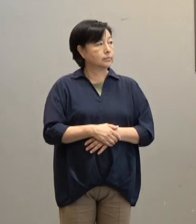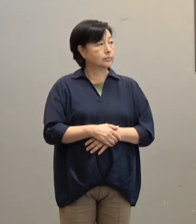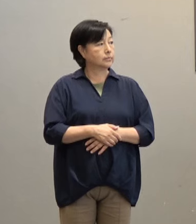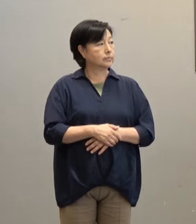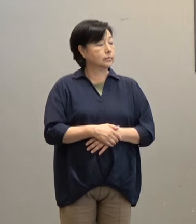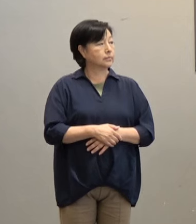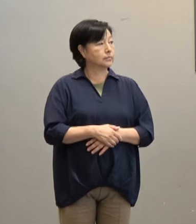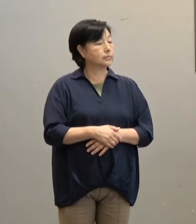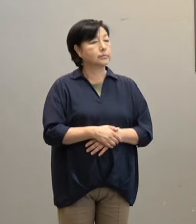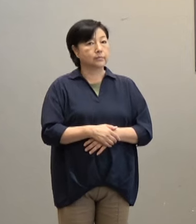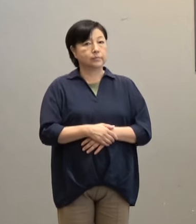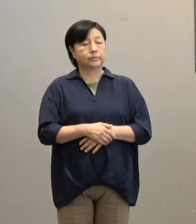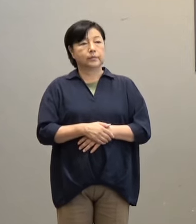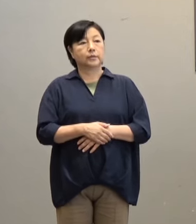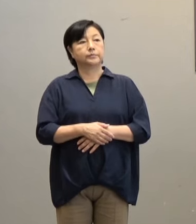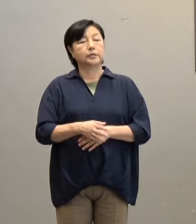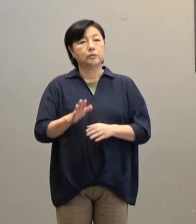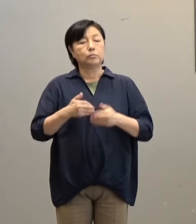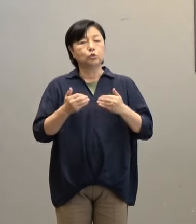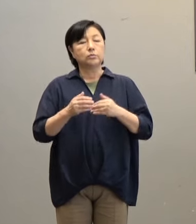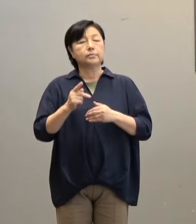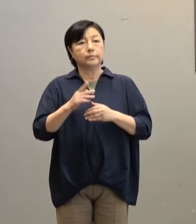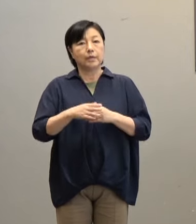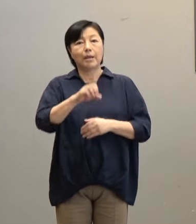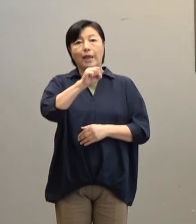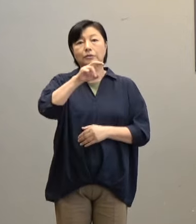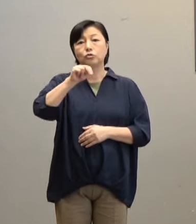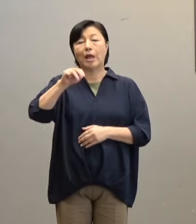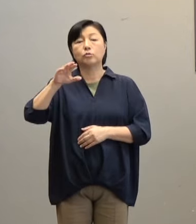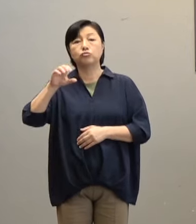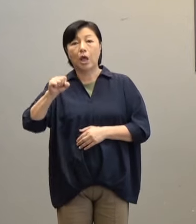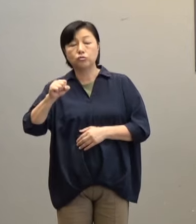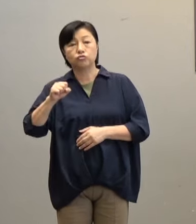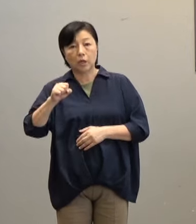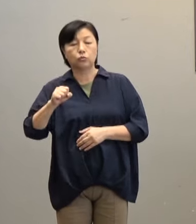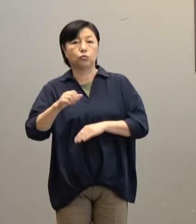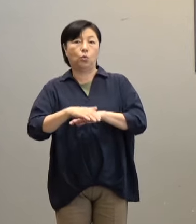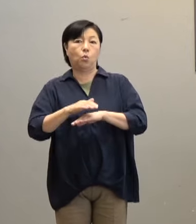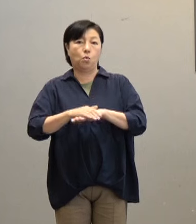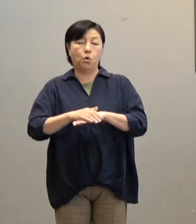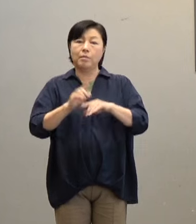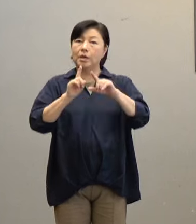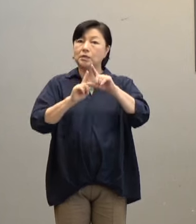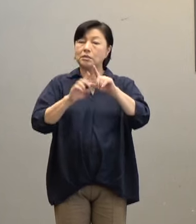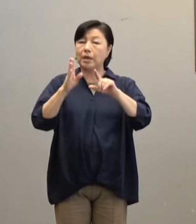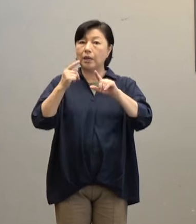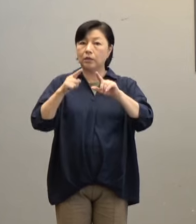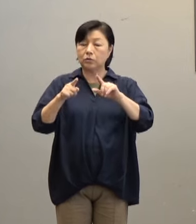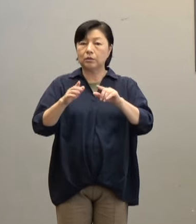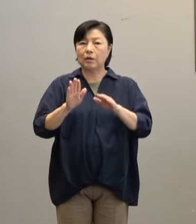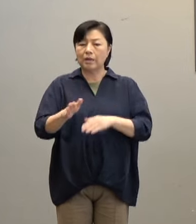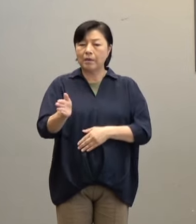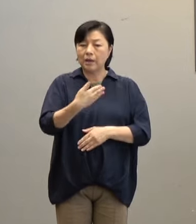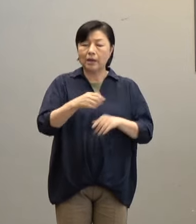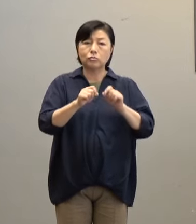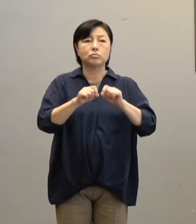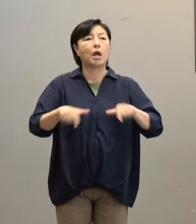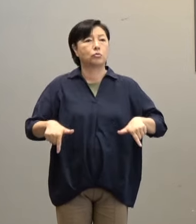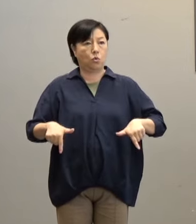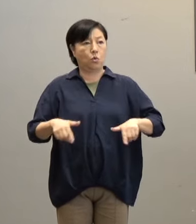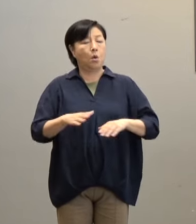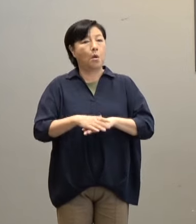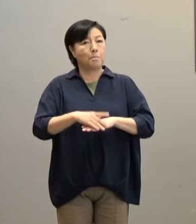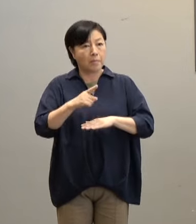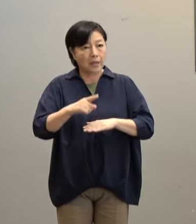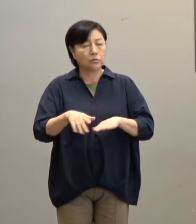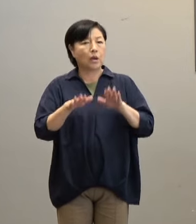多様性社会推進課でございます。今 SNS ということなんですけれども、今千葉県の方ではこれからスタートするということで、まずは今